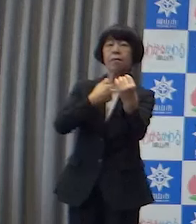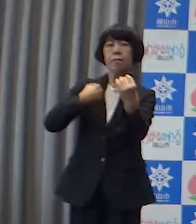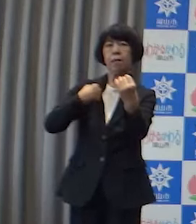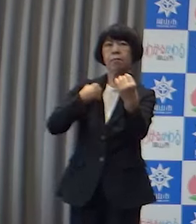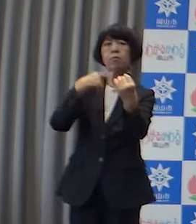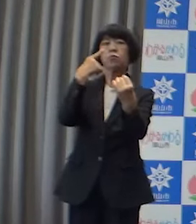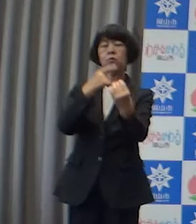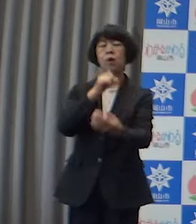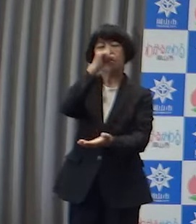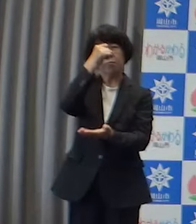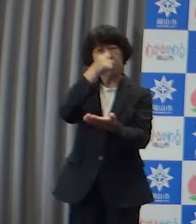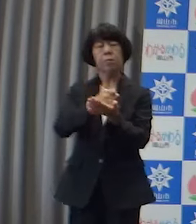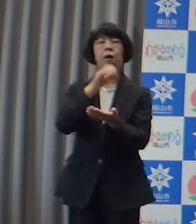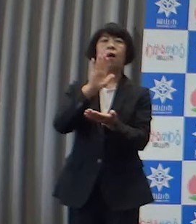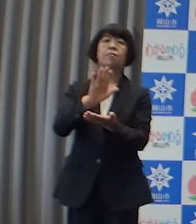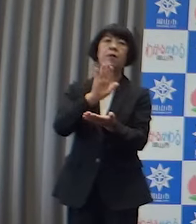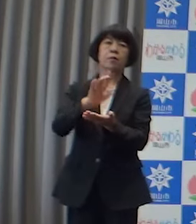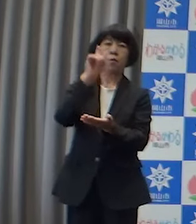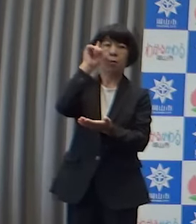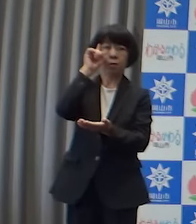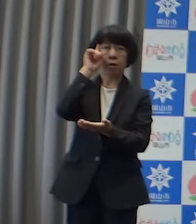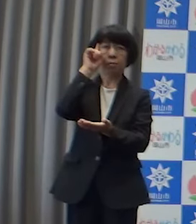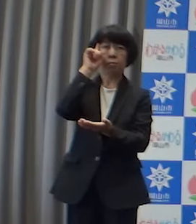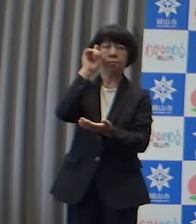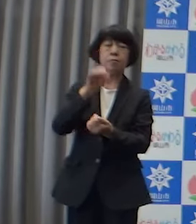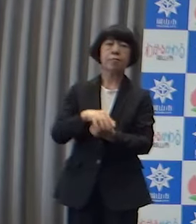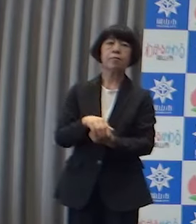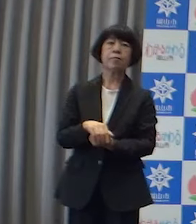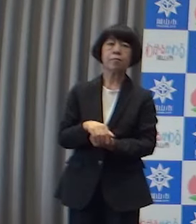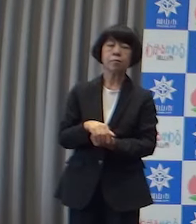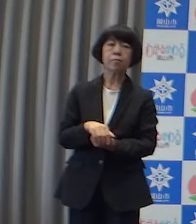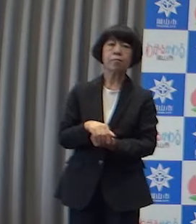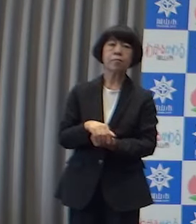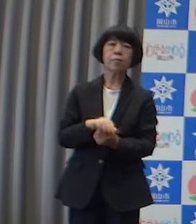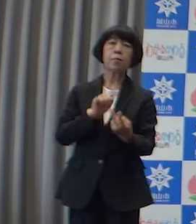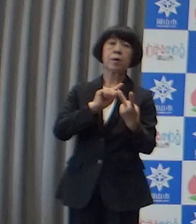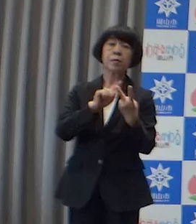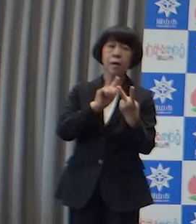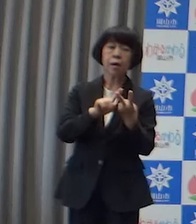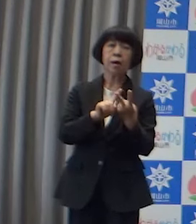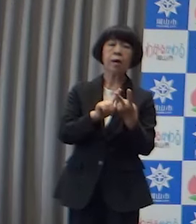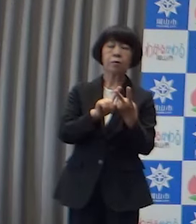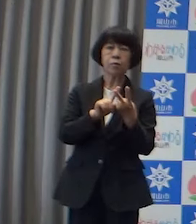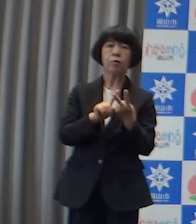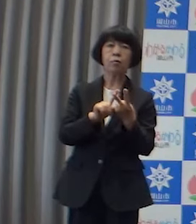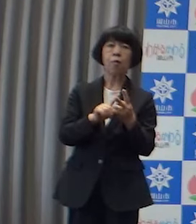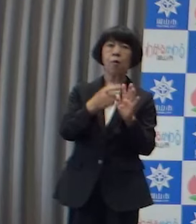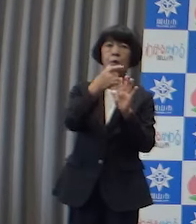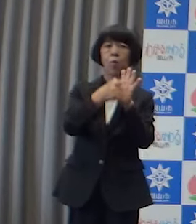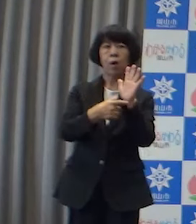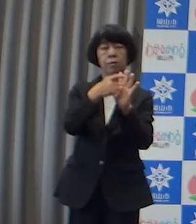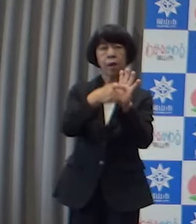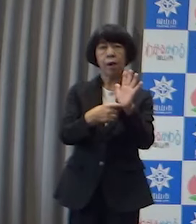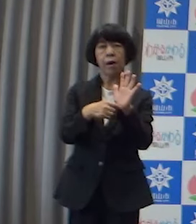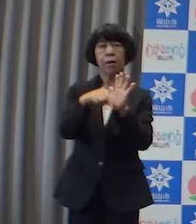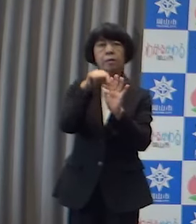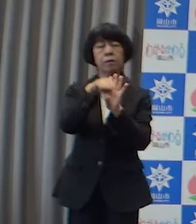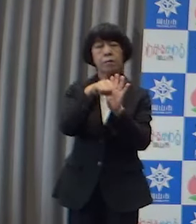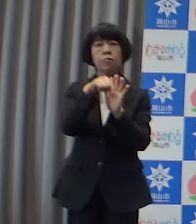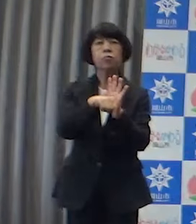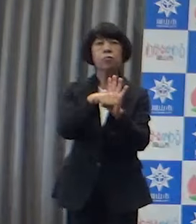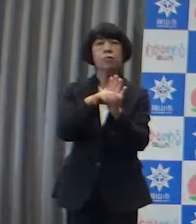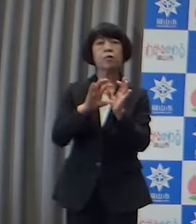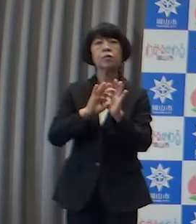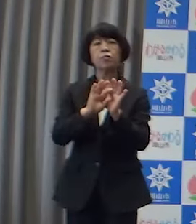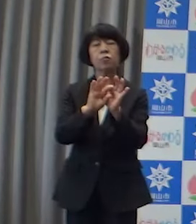。で、かつ我々としてもね、お話をし